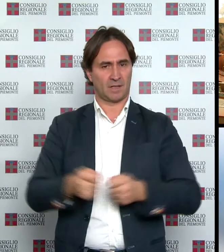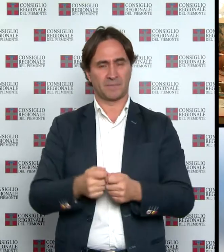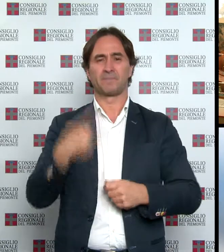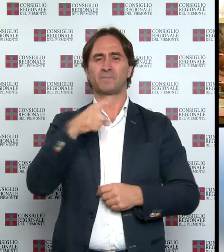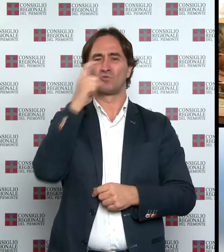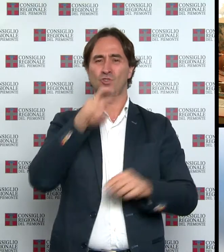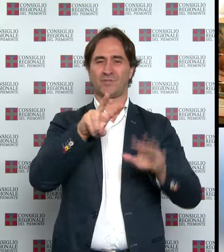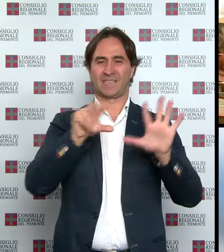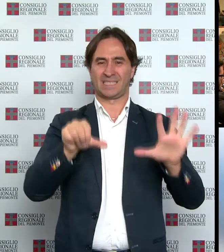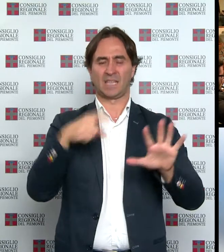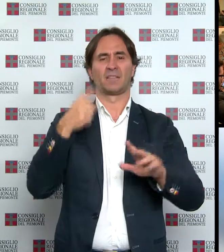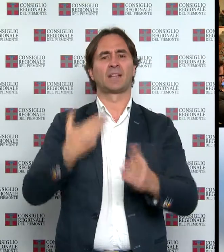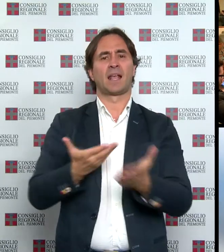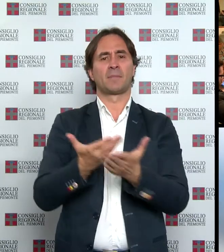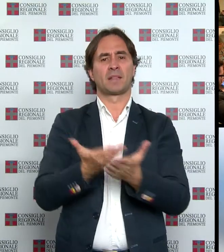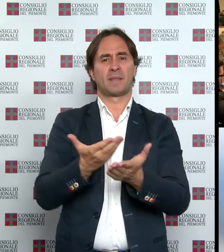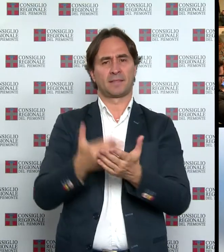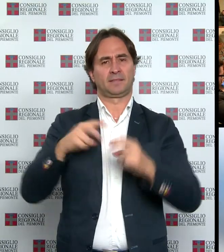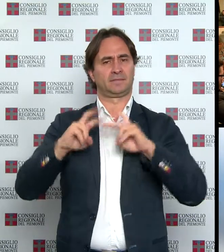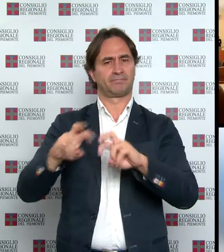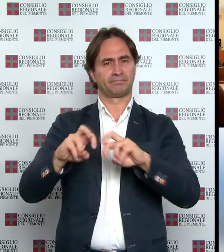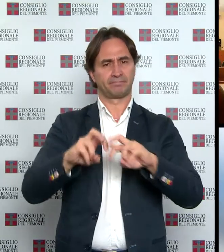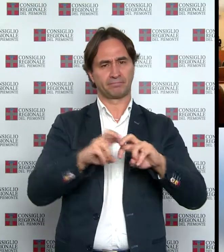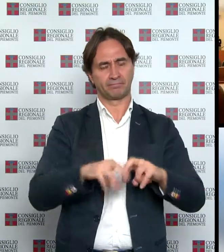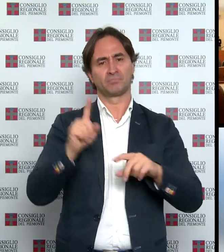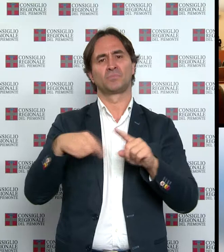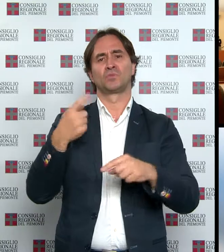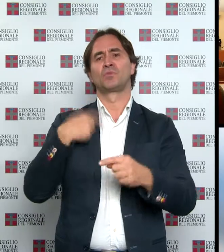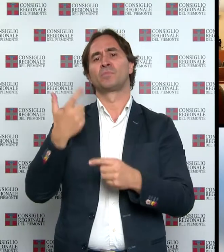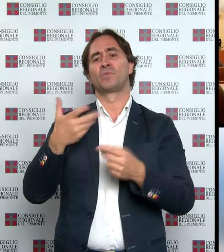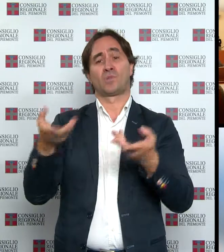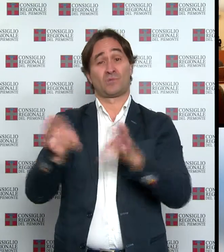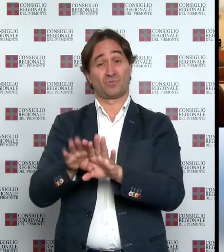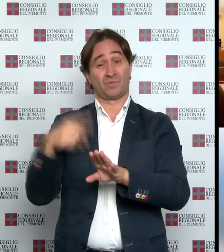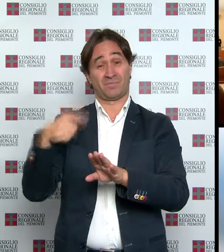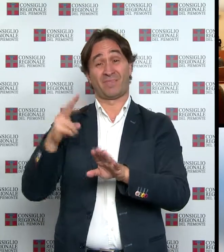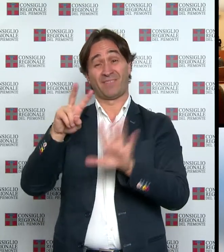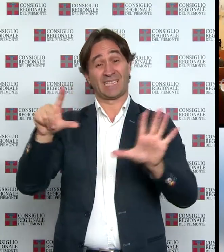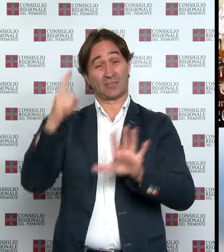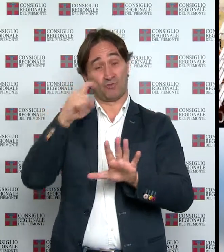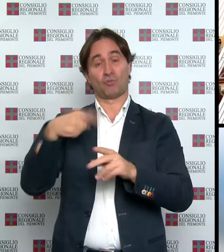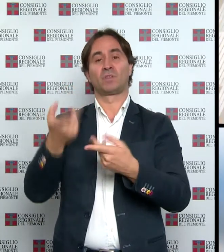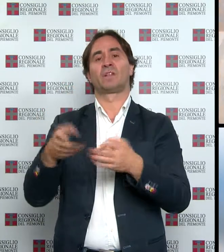iniziato l'esame degli emendamenti e il documento finanziario è stato poi approvato in chiusura della seduta del 27 novembre.